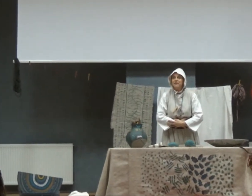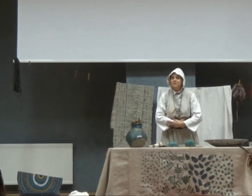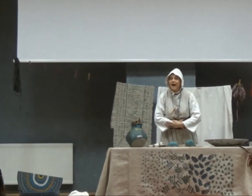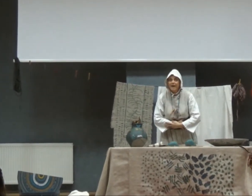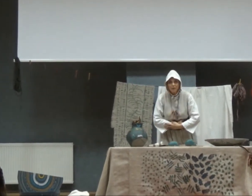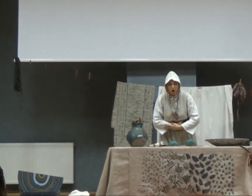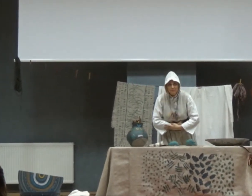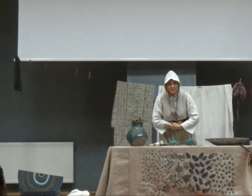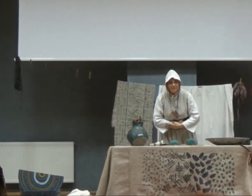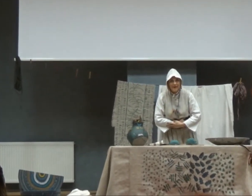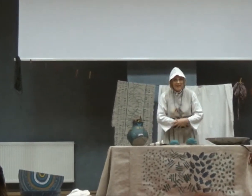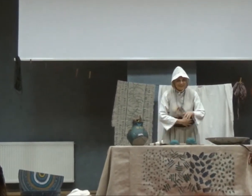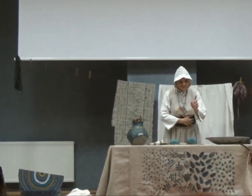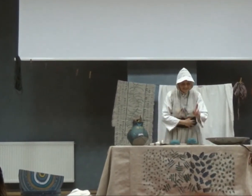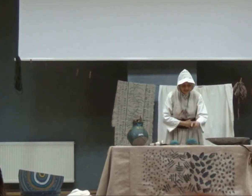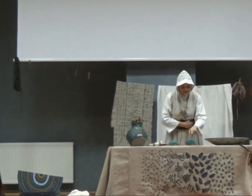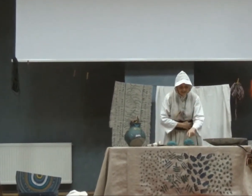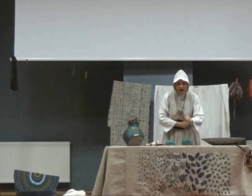kartą gyveno